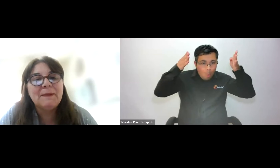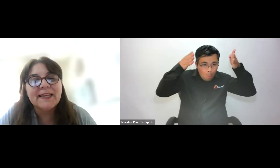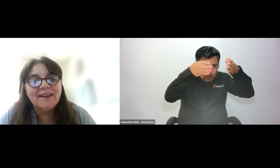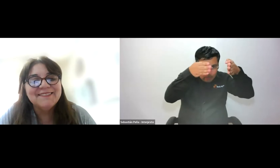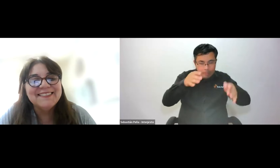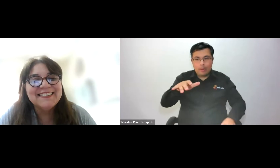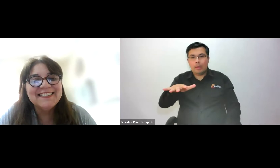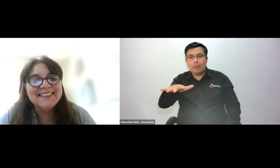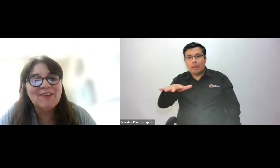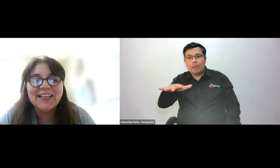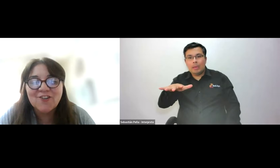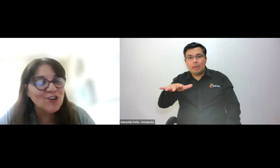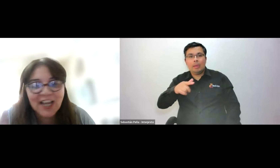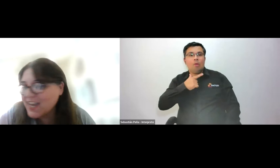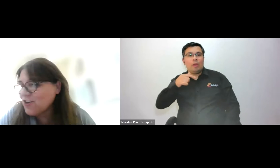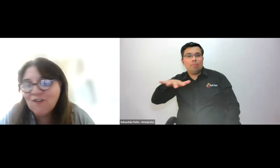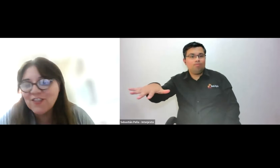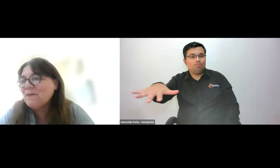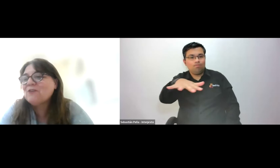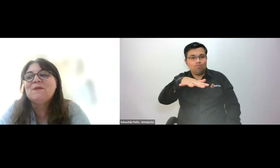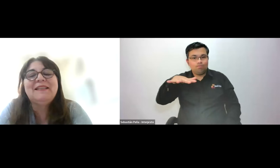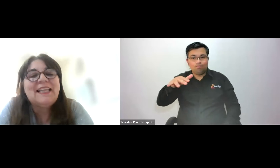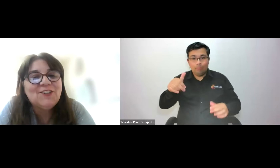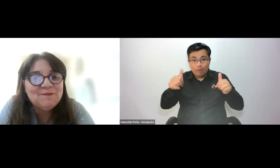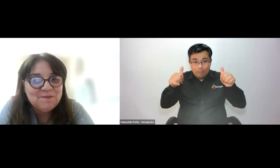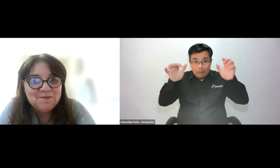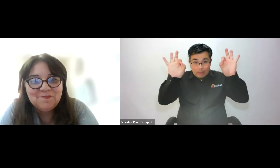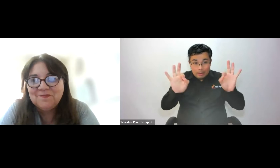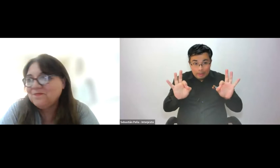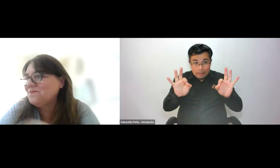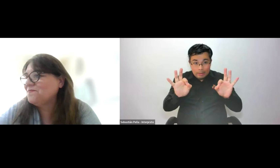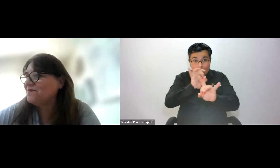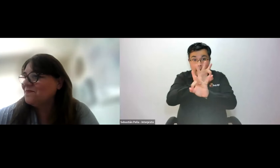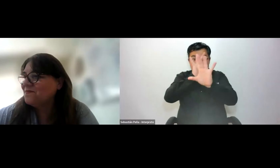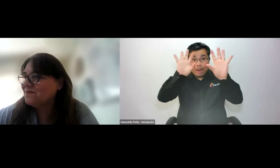¿Me expliqué? Cualquier cosa ahí yo voy después complementando.